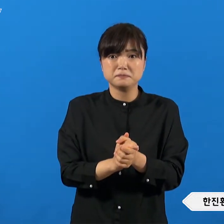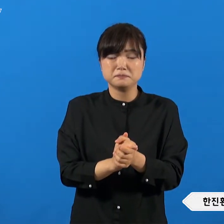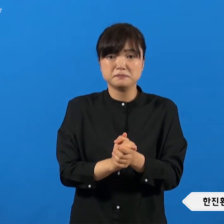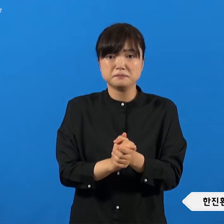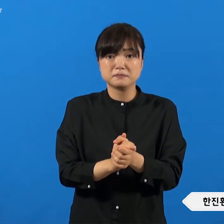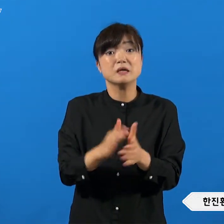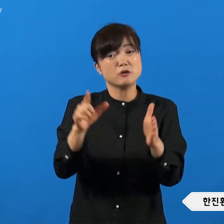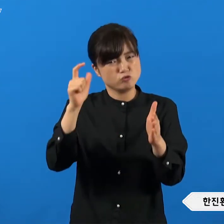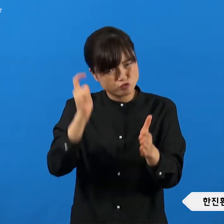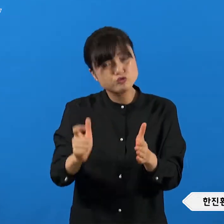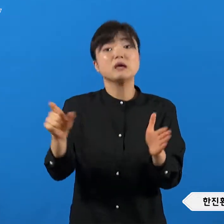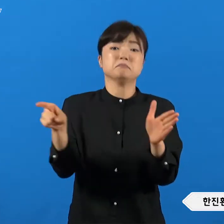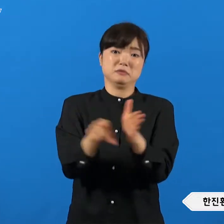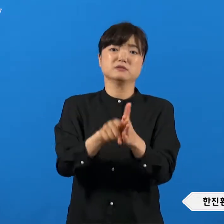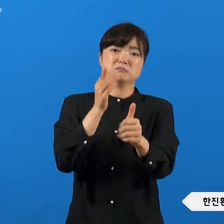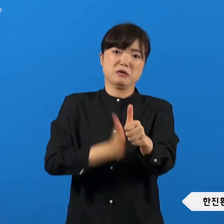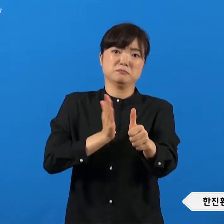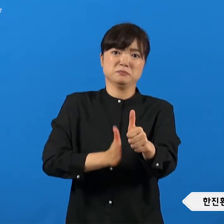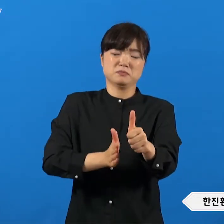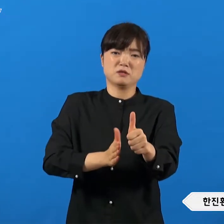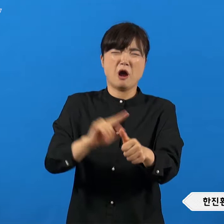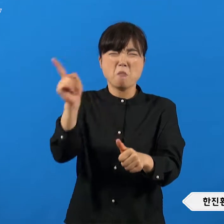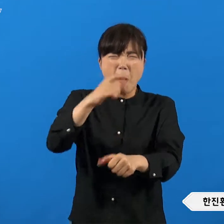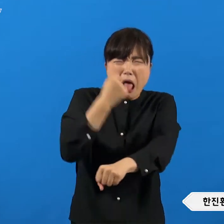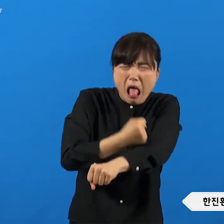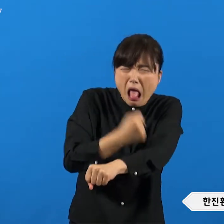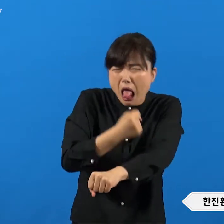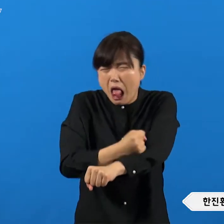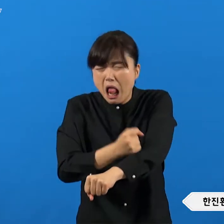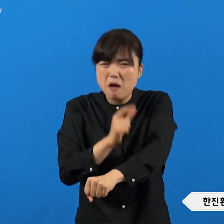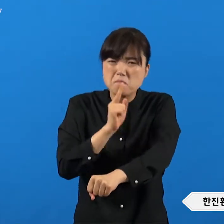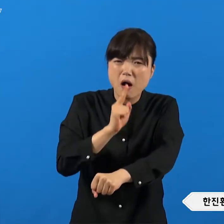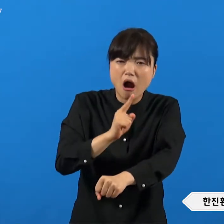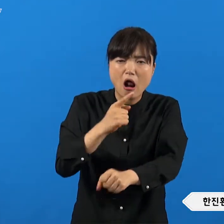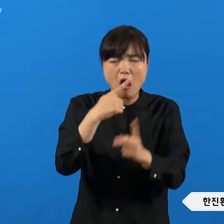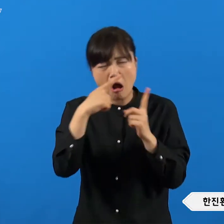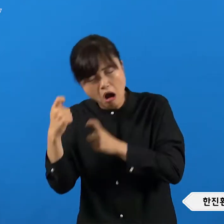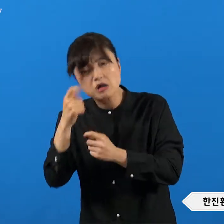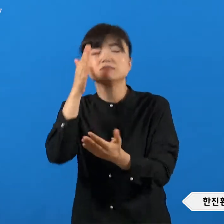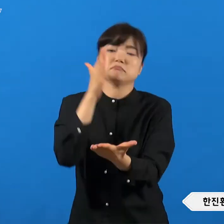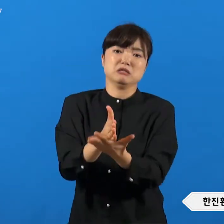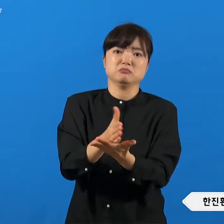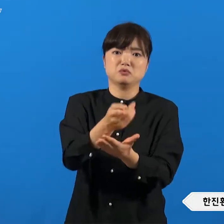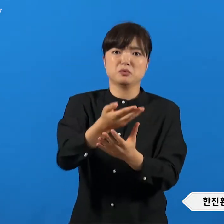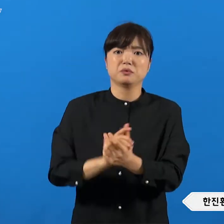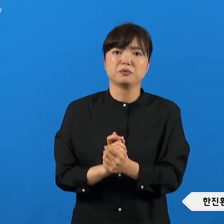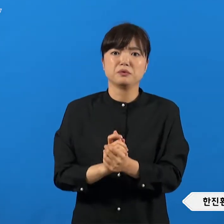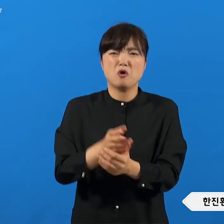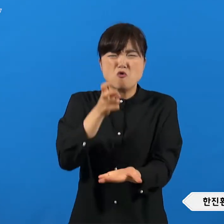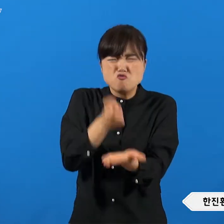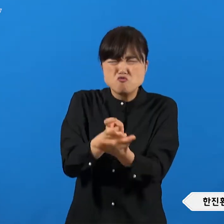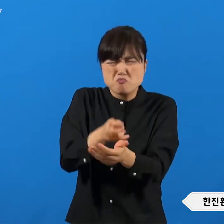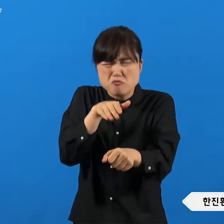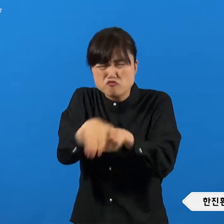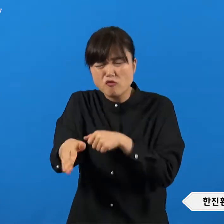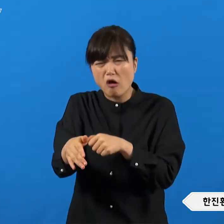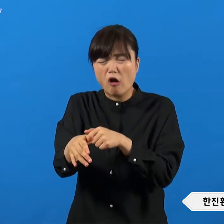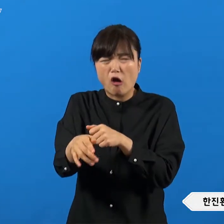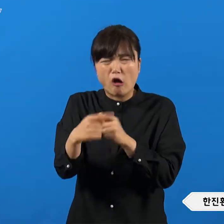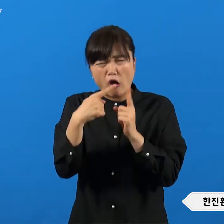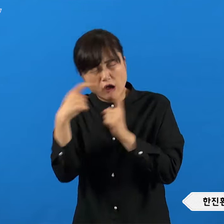그 굳게 믿고 뭘 해야 된다는 그 말에 그냥 현혹되면 안 됩니다. 율법주의에 빠지면 안